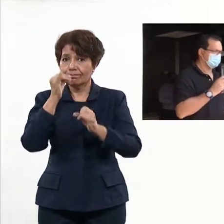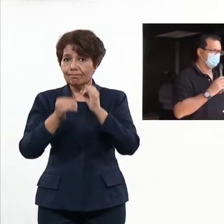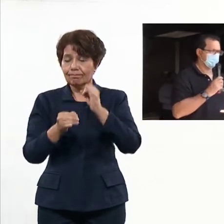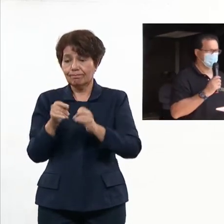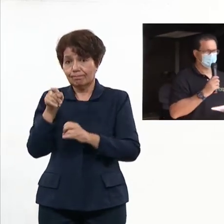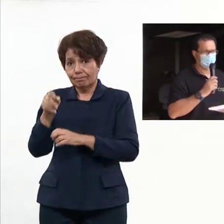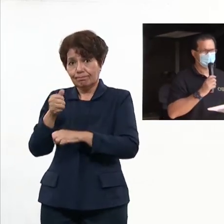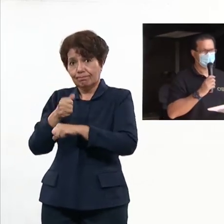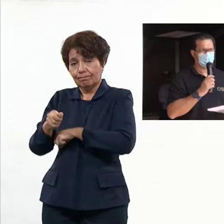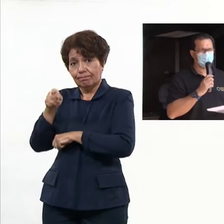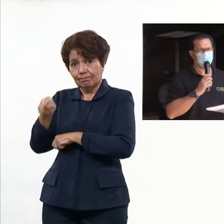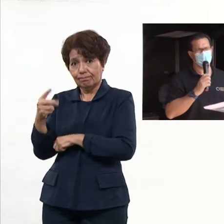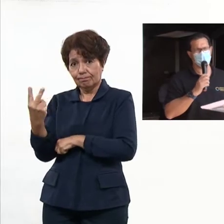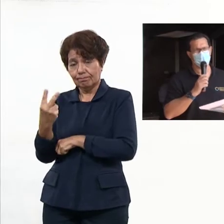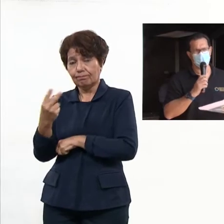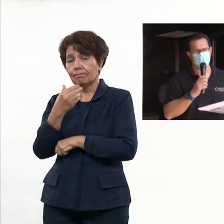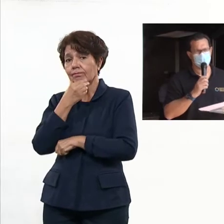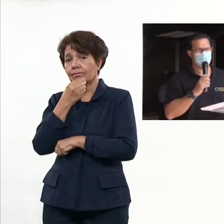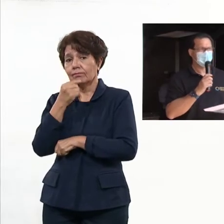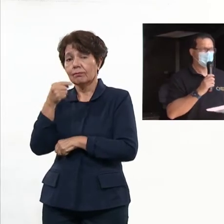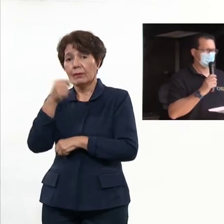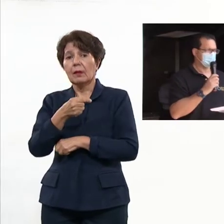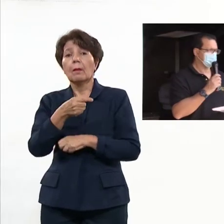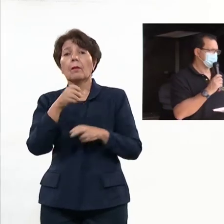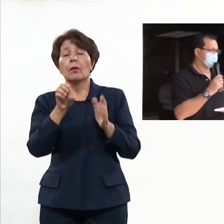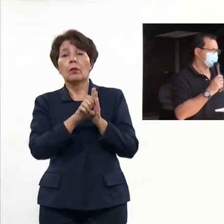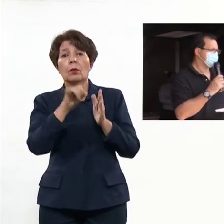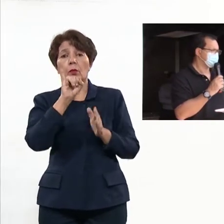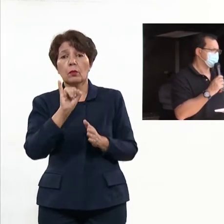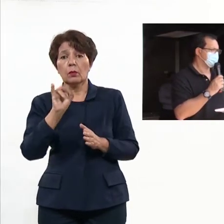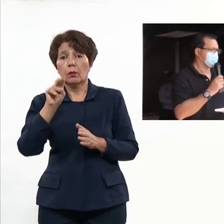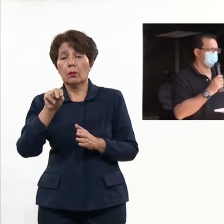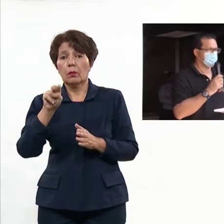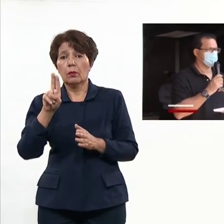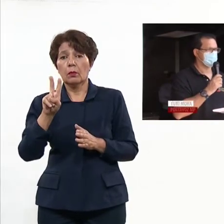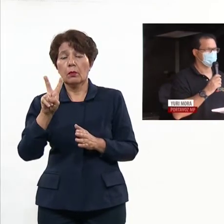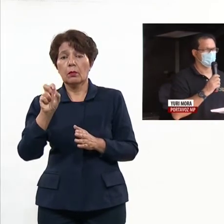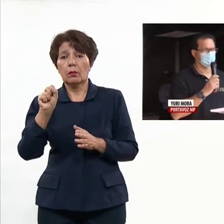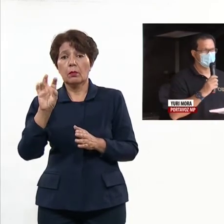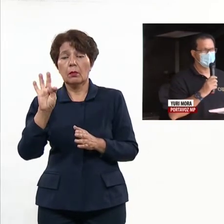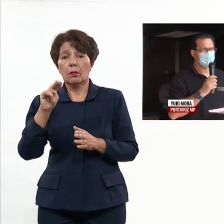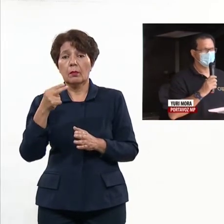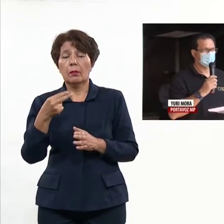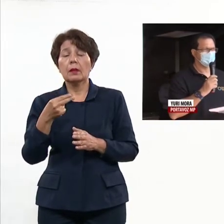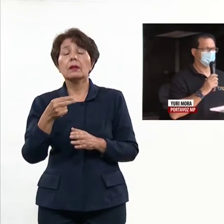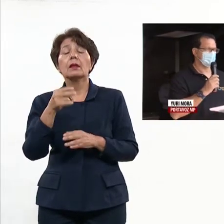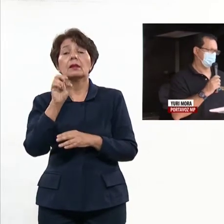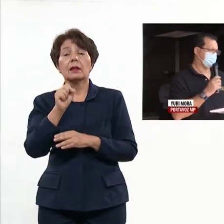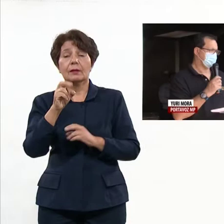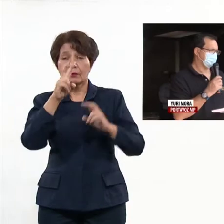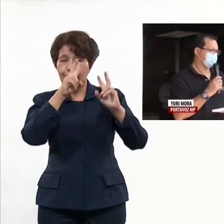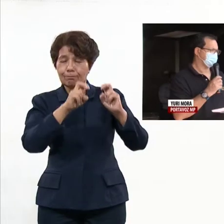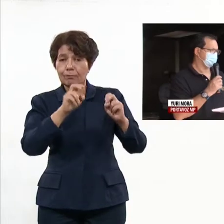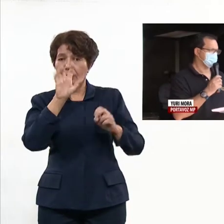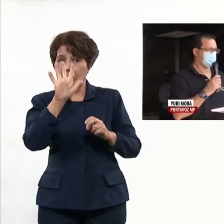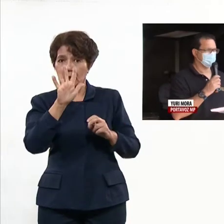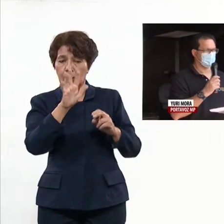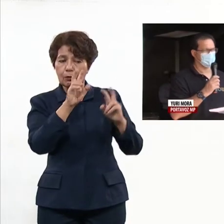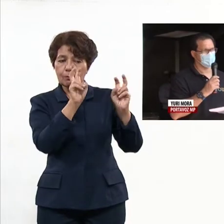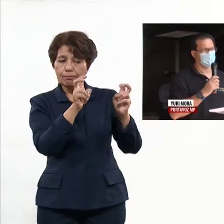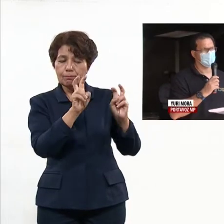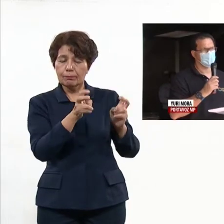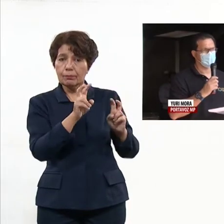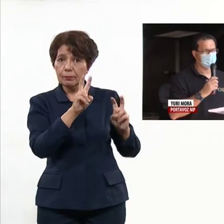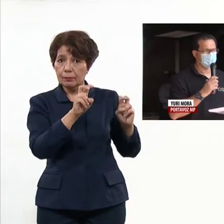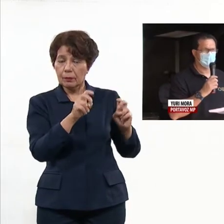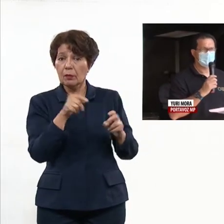imputado recordemos que sólo en inglés hay alrededor de 5 líneas de investigación donde su ex